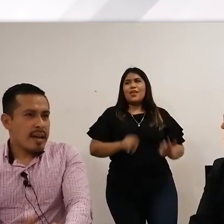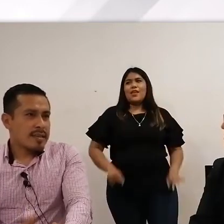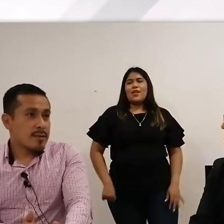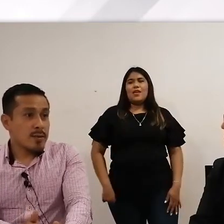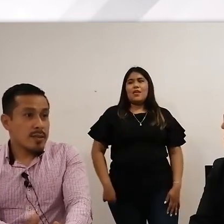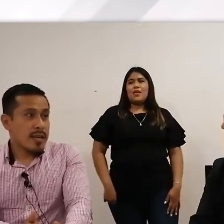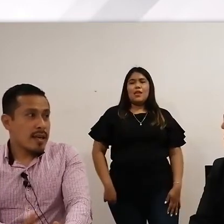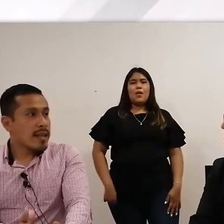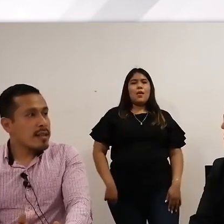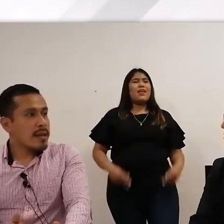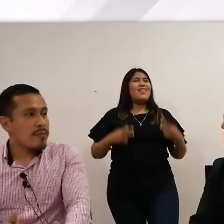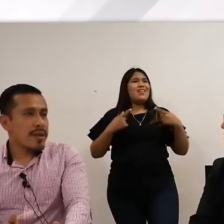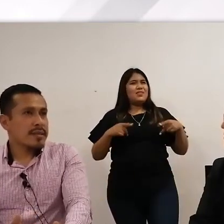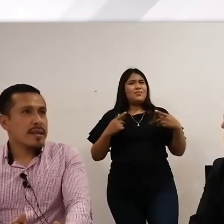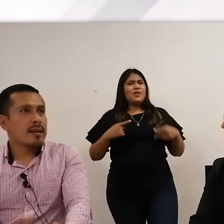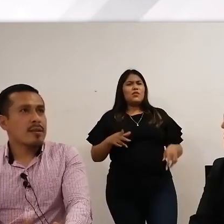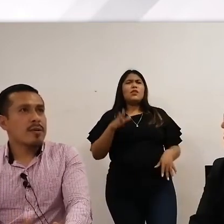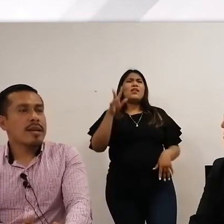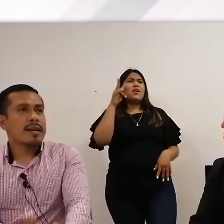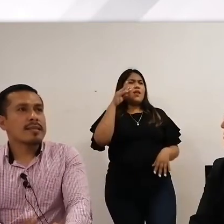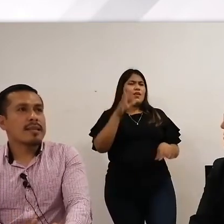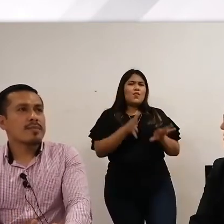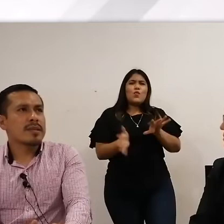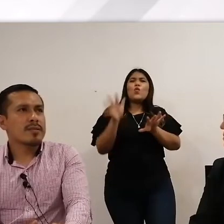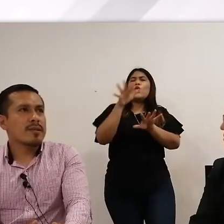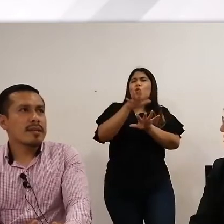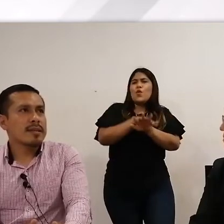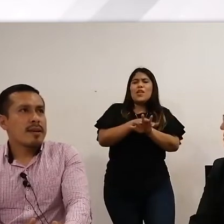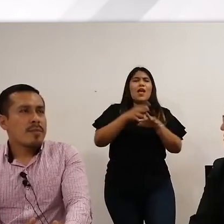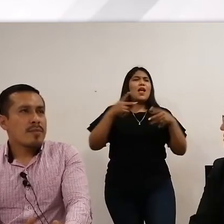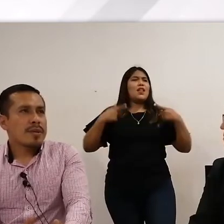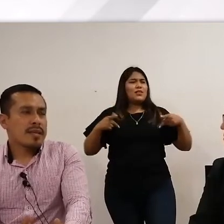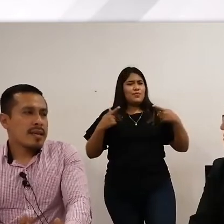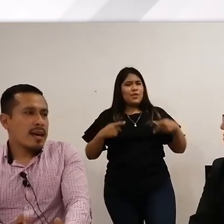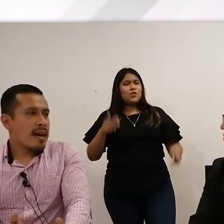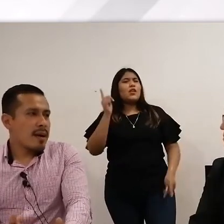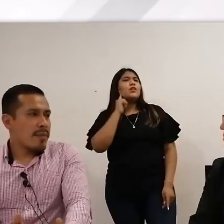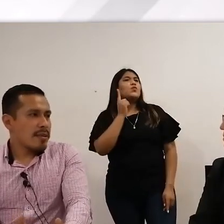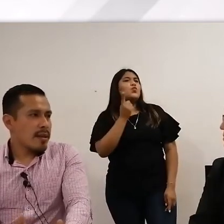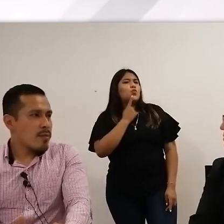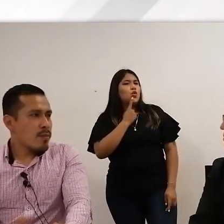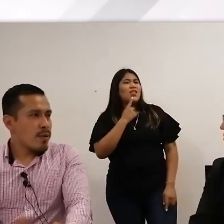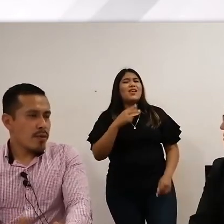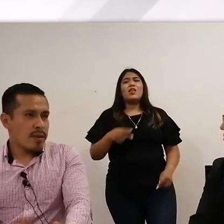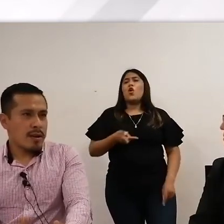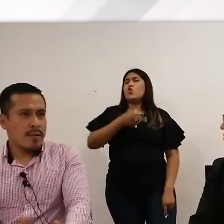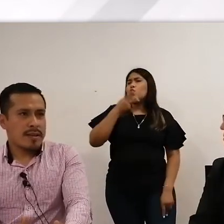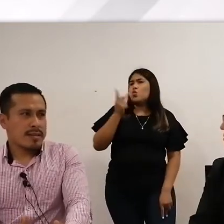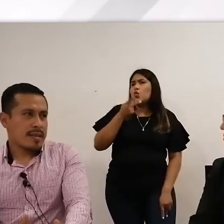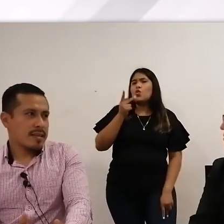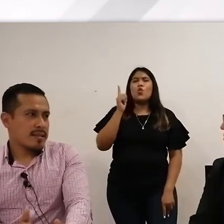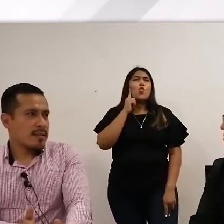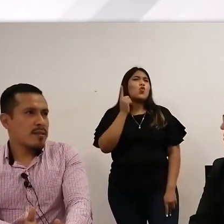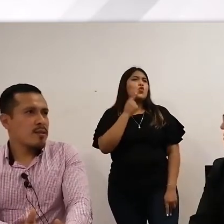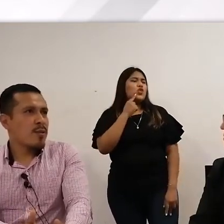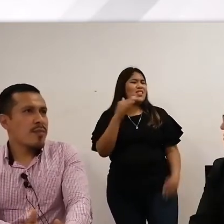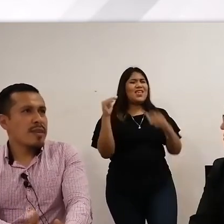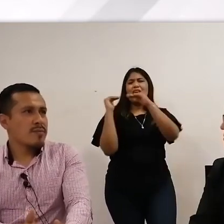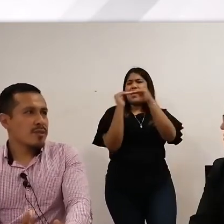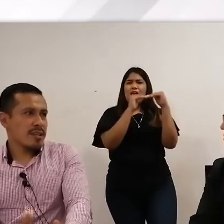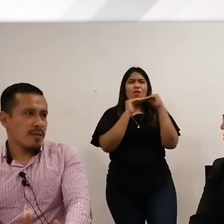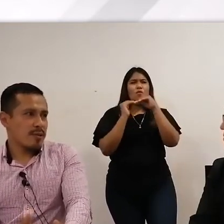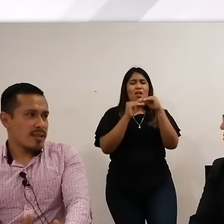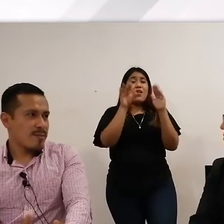para que la sociedad empiece a incluir a estas personas, pues sería aprender un poco de lengua de señas.